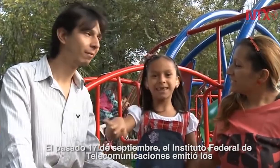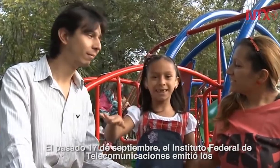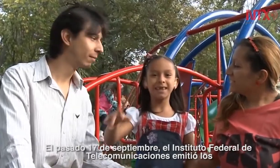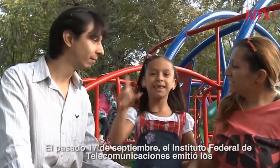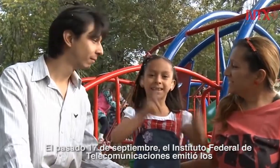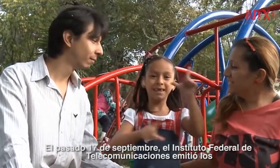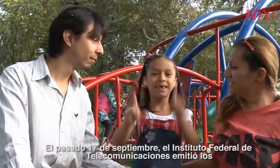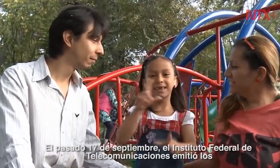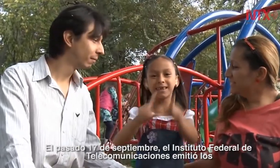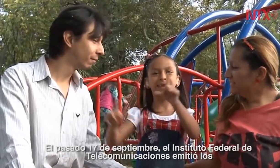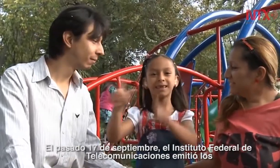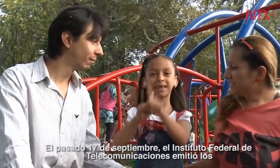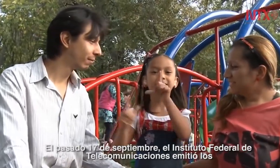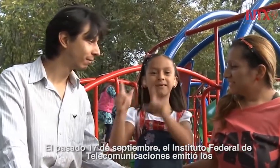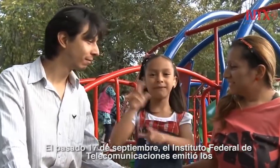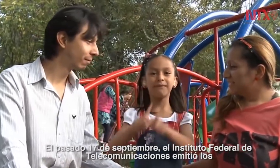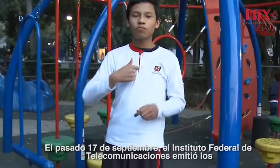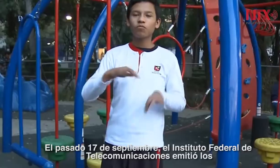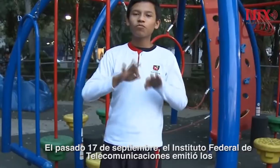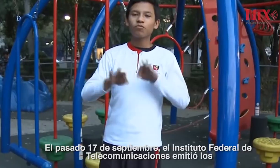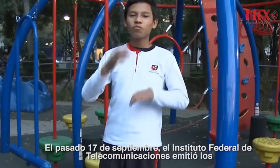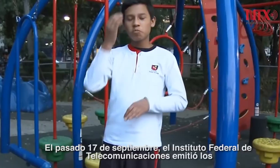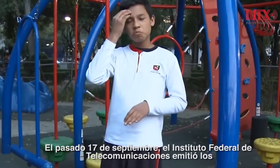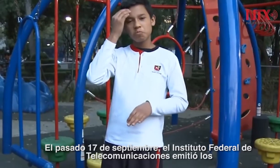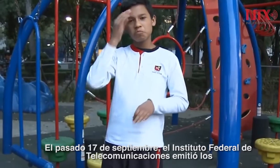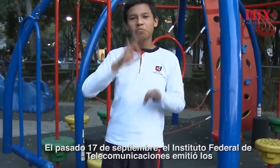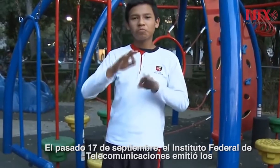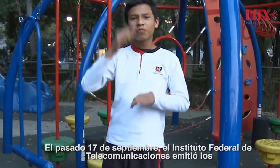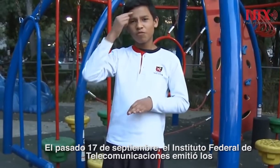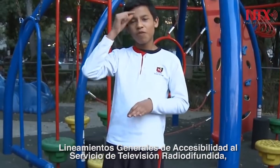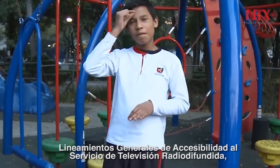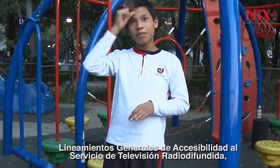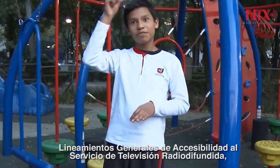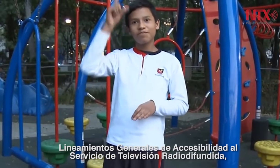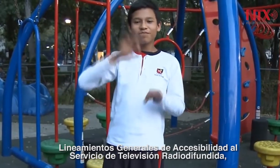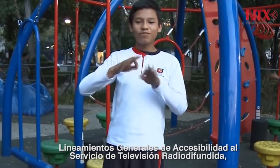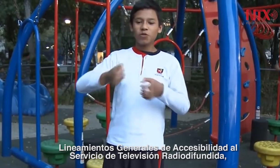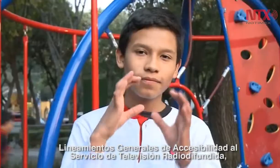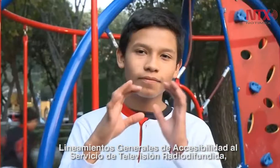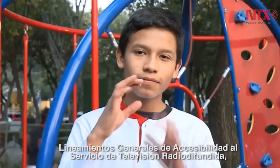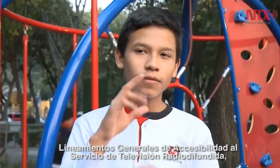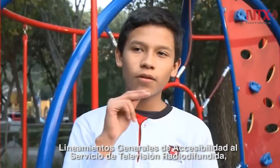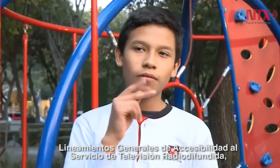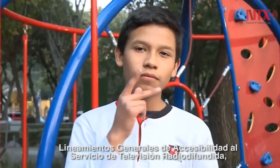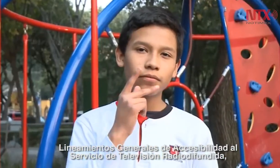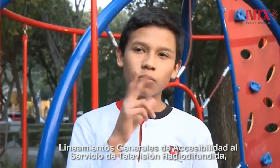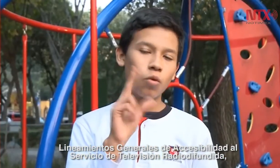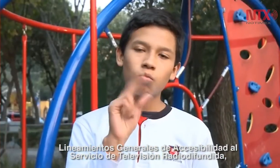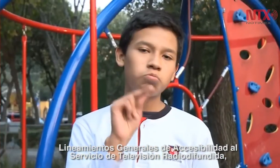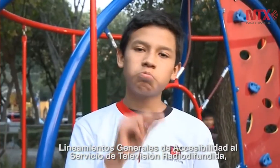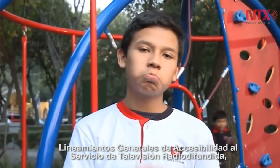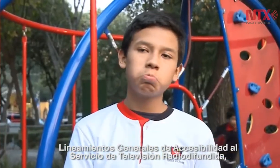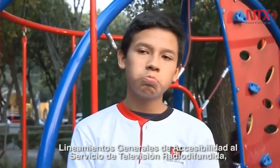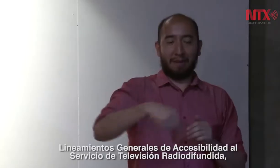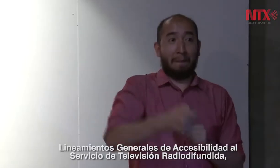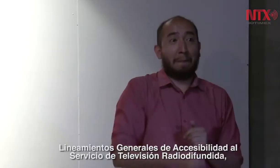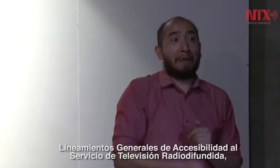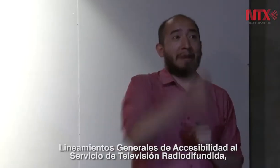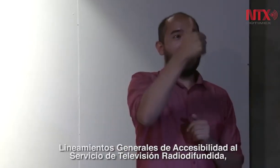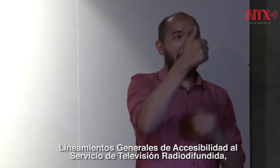de septiembre, el Instituto Federal de Telecomunicaciones emitió los lineamientos generales de accesibilidad al servicio de televisión radiodifundida